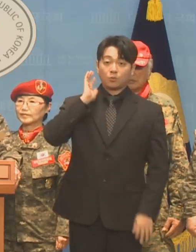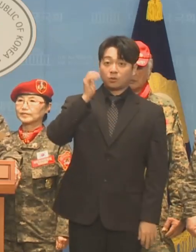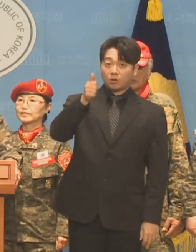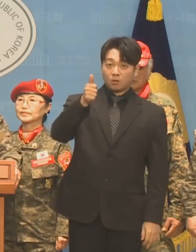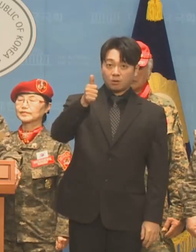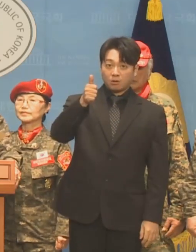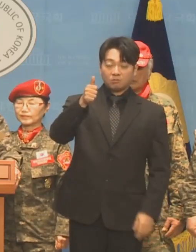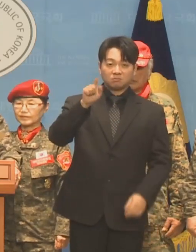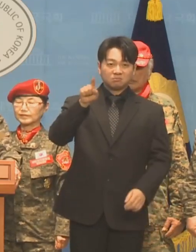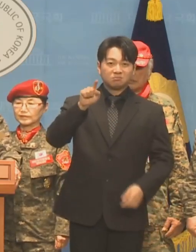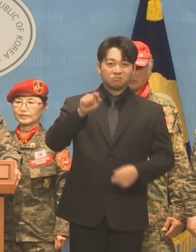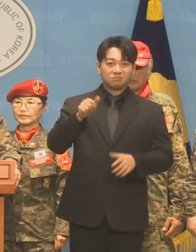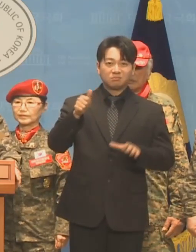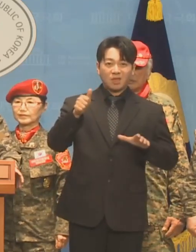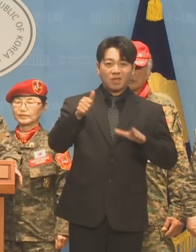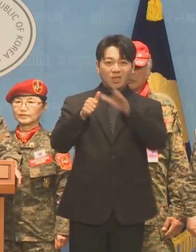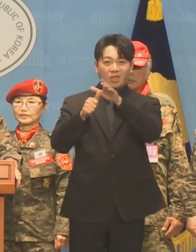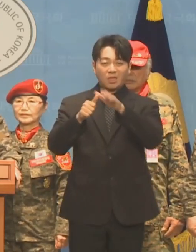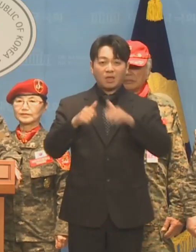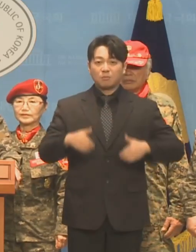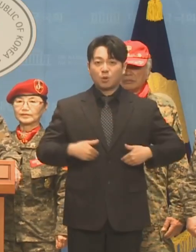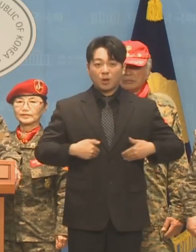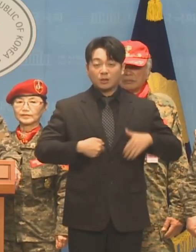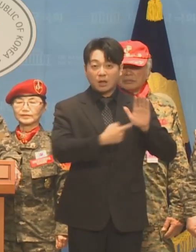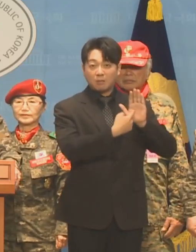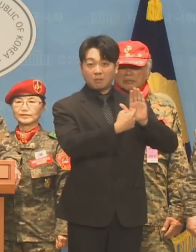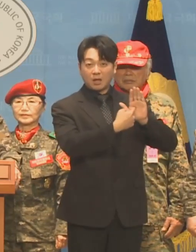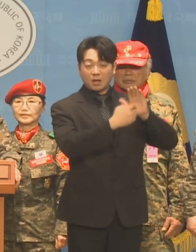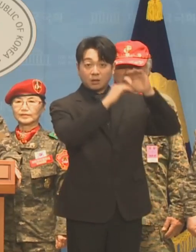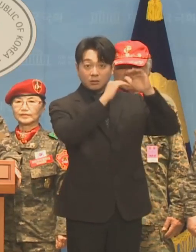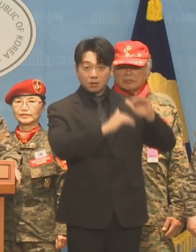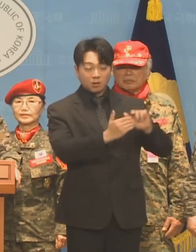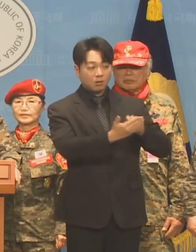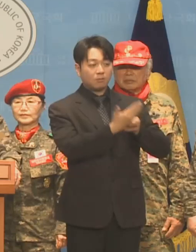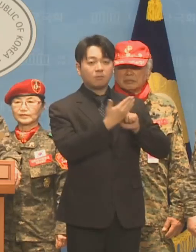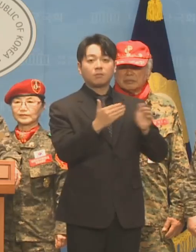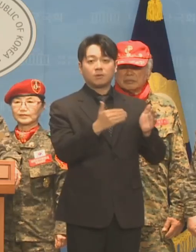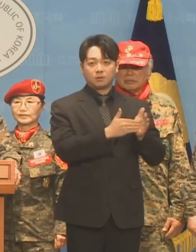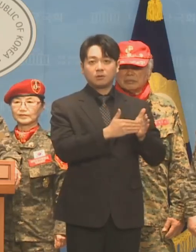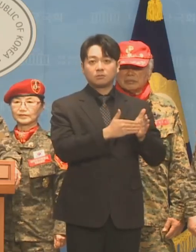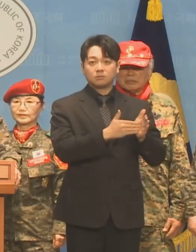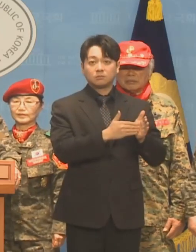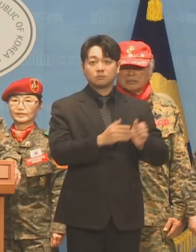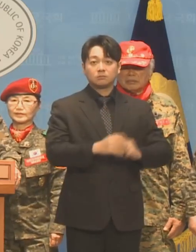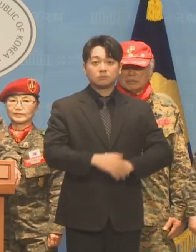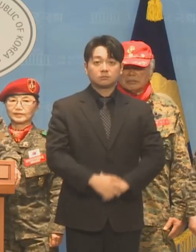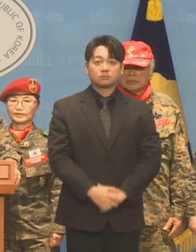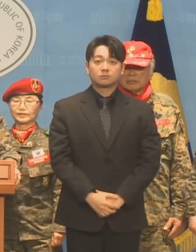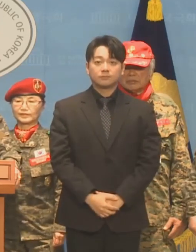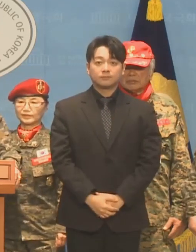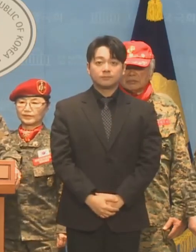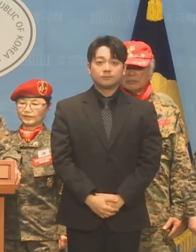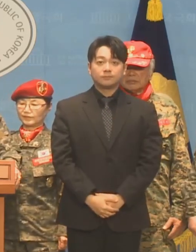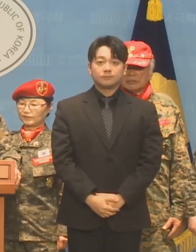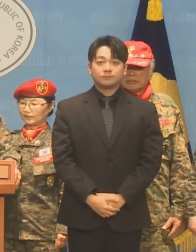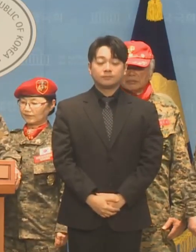를 날려버리자 하는 내용입니다. 이런 프로그램으로 진행됐는데